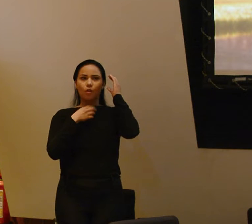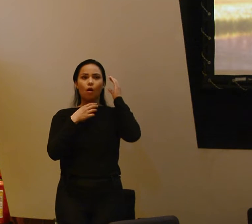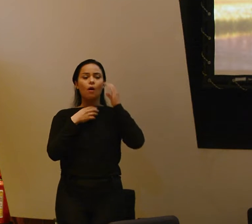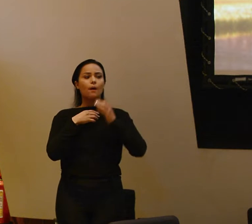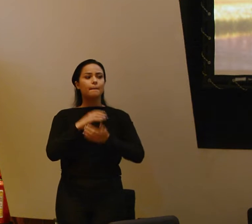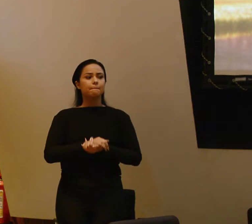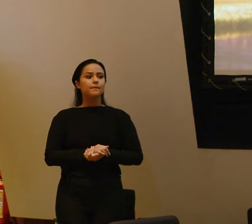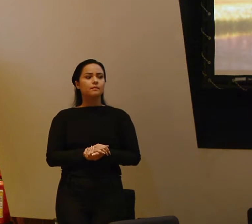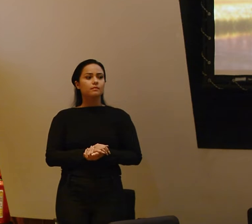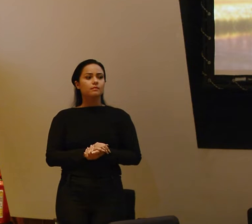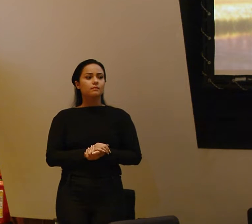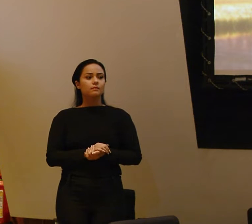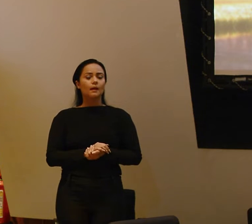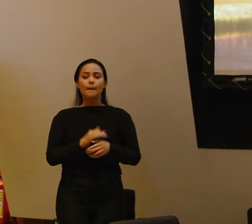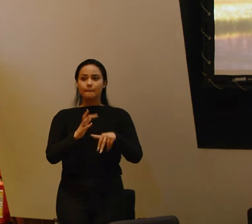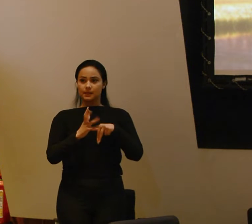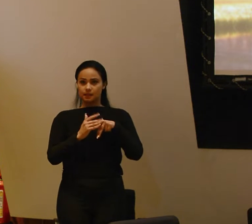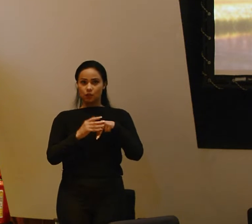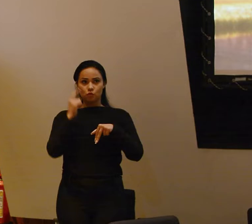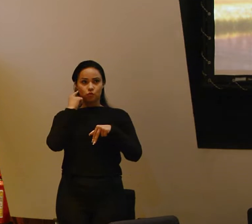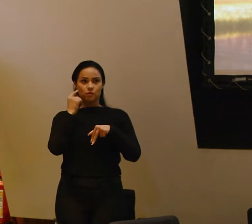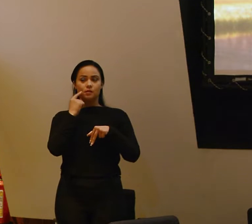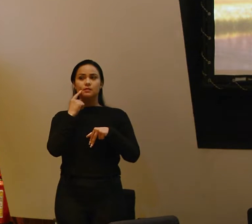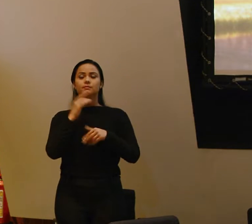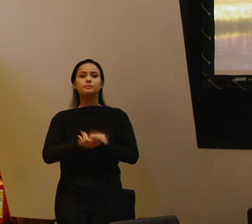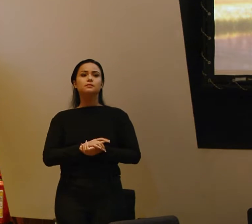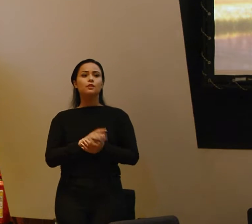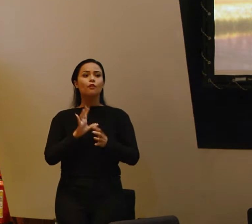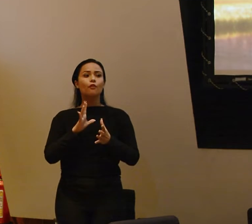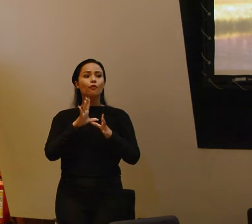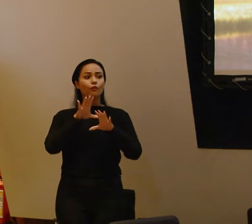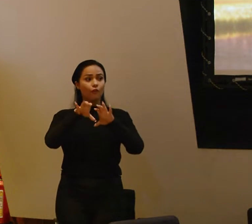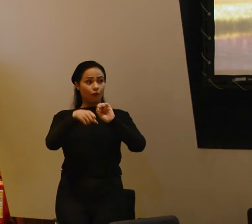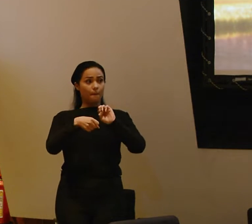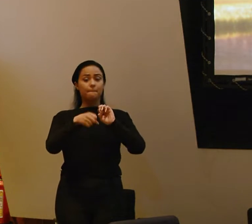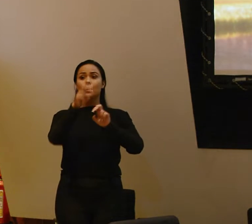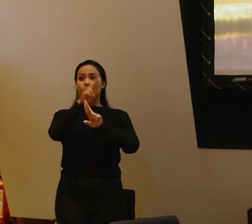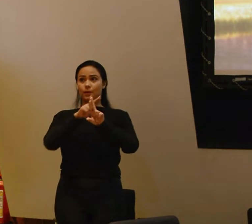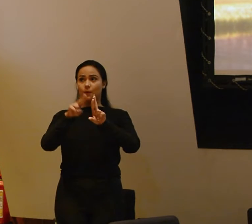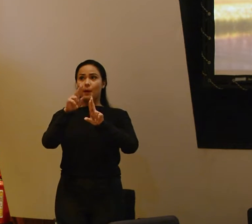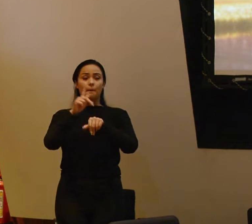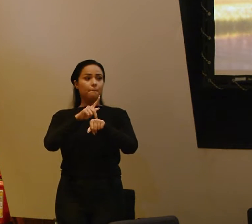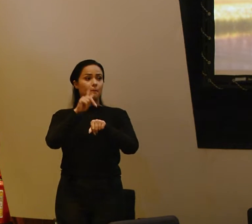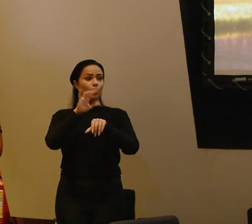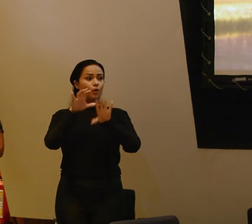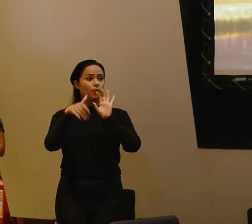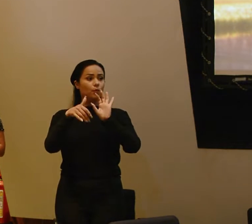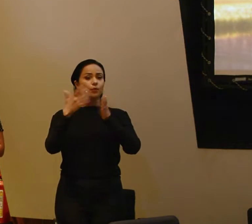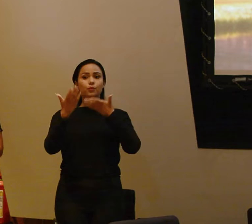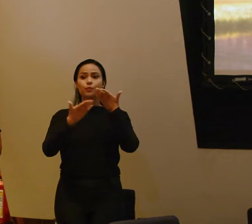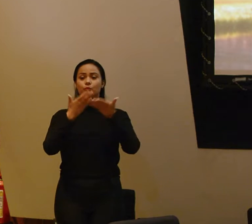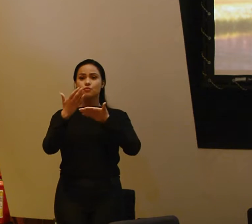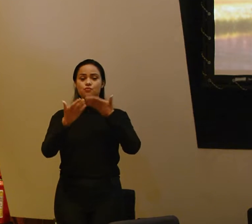com surdez e autismo. Ela é fonoaudióloga formada pela UNB, pós-graduanda em transtorno